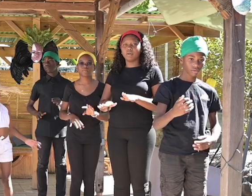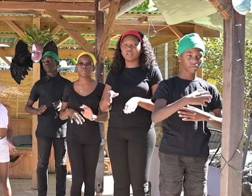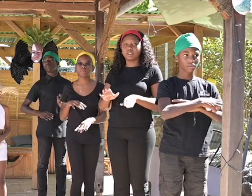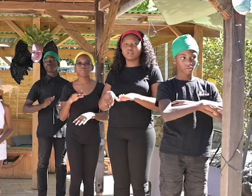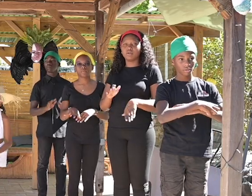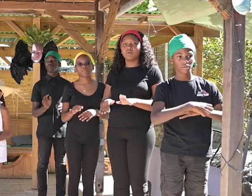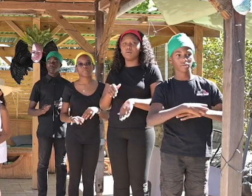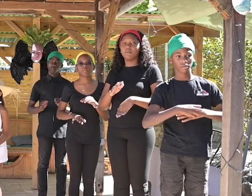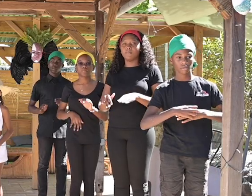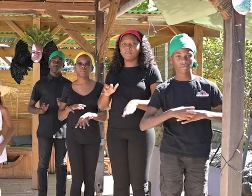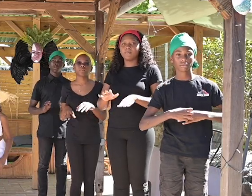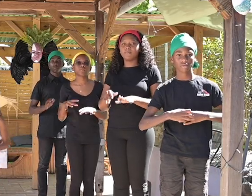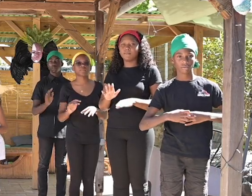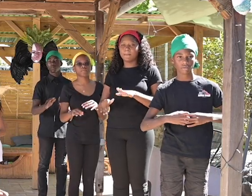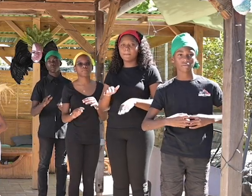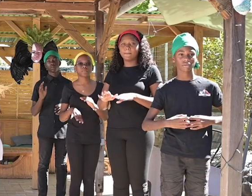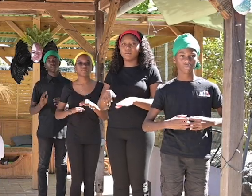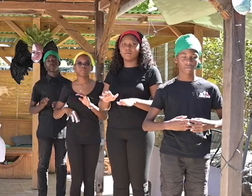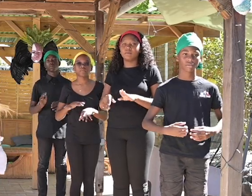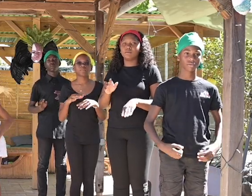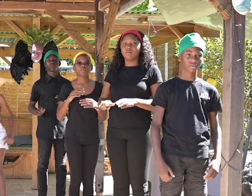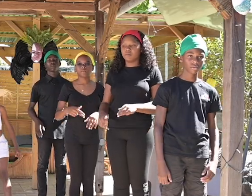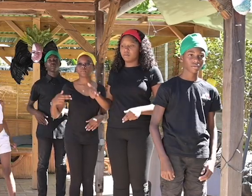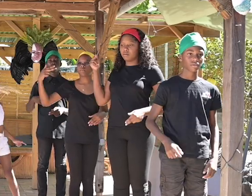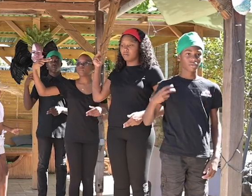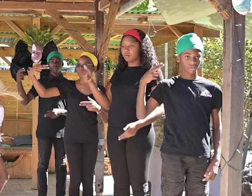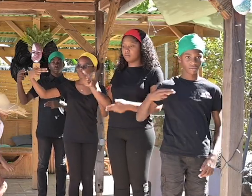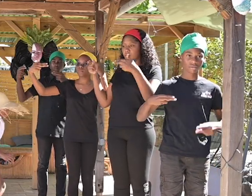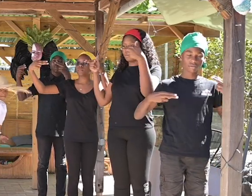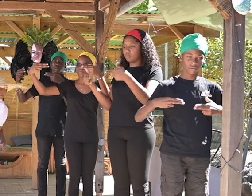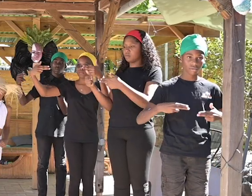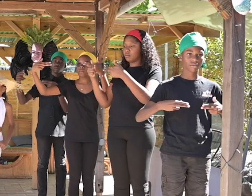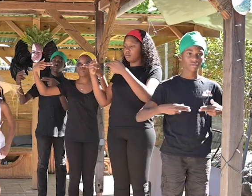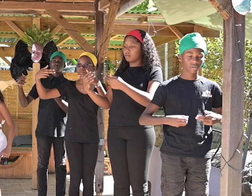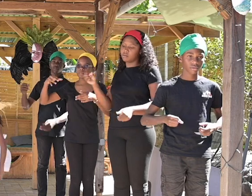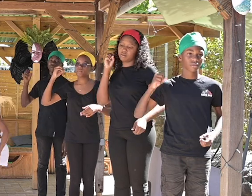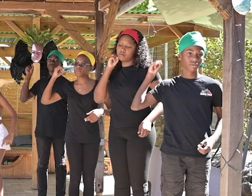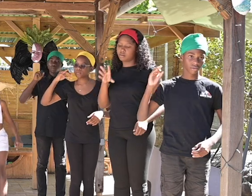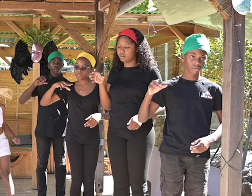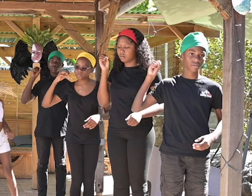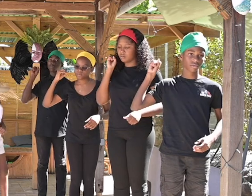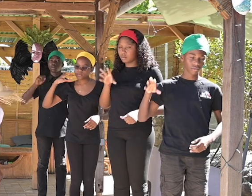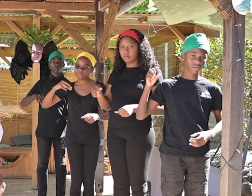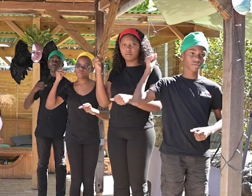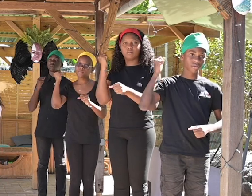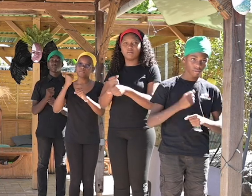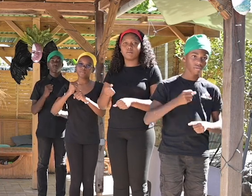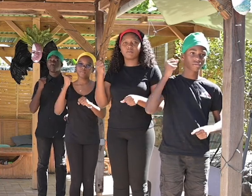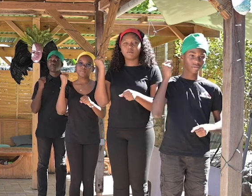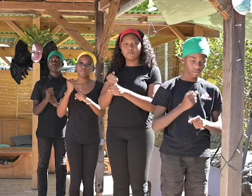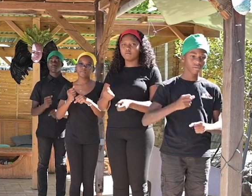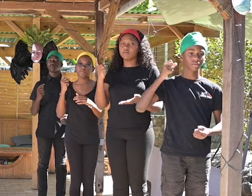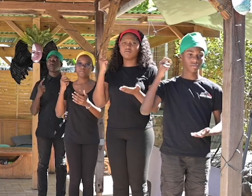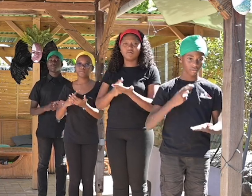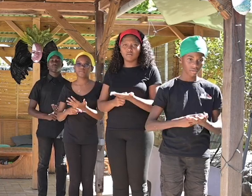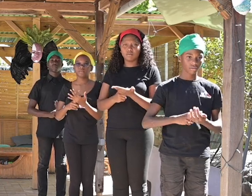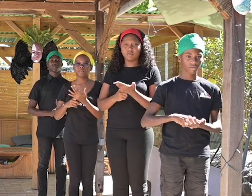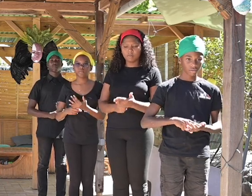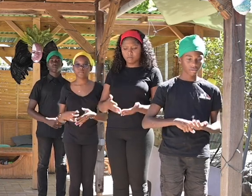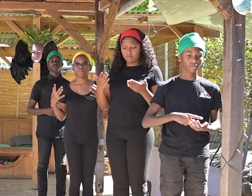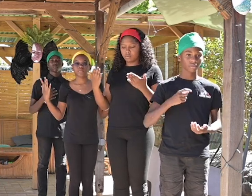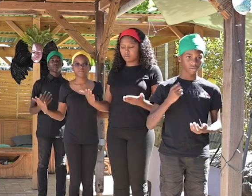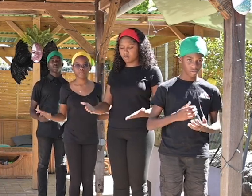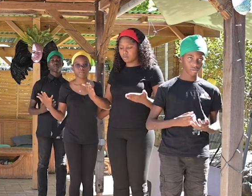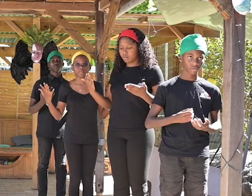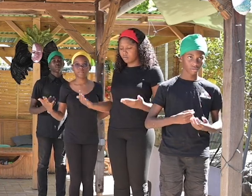yo, petit dos à malhéré. Quand David et puis Goliath, tous les jours un cabat. Pour essayer